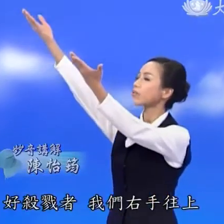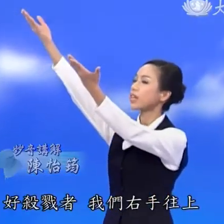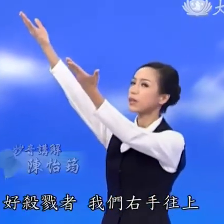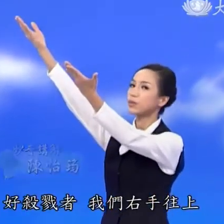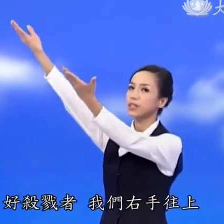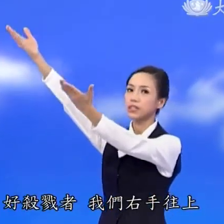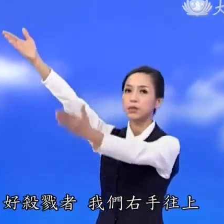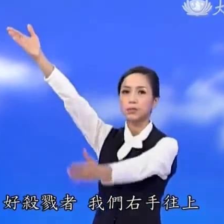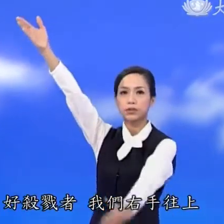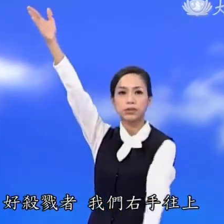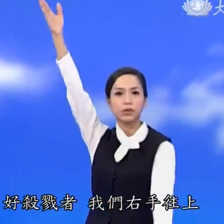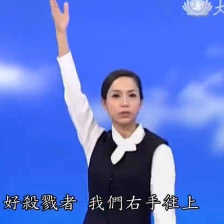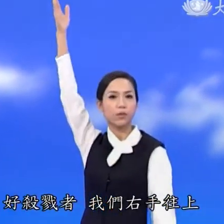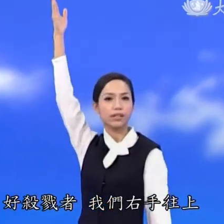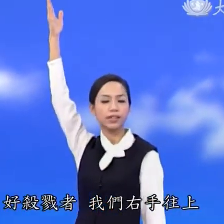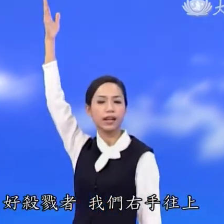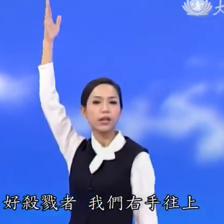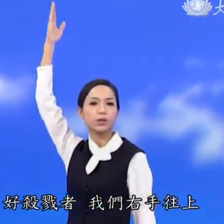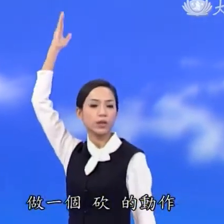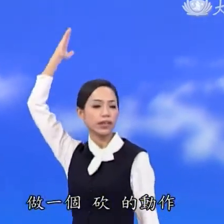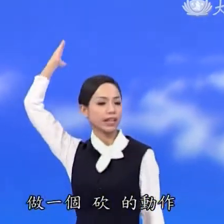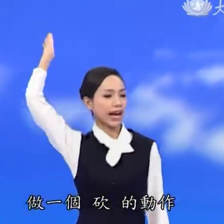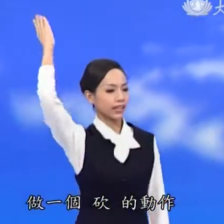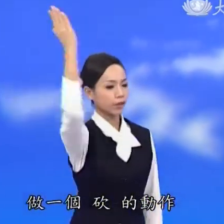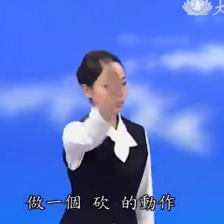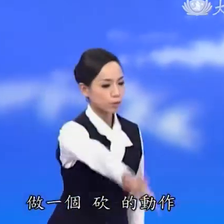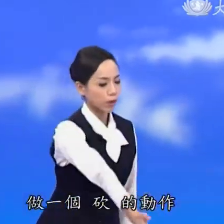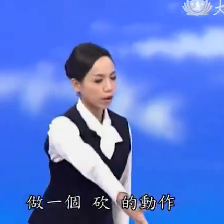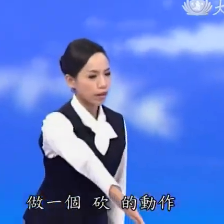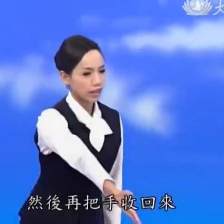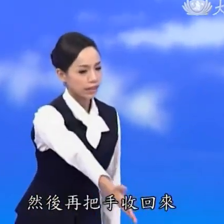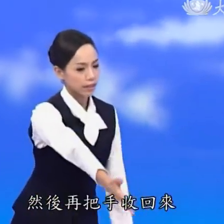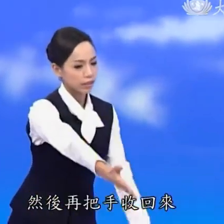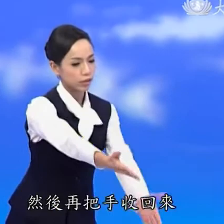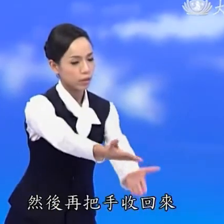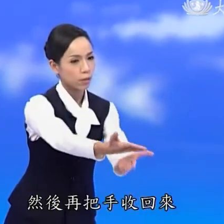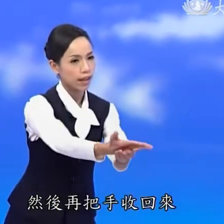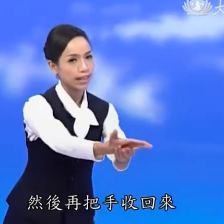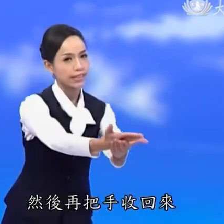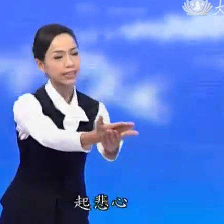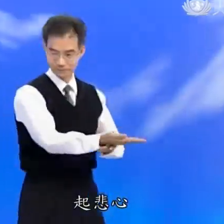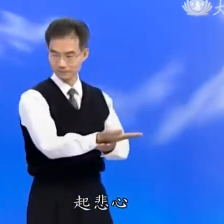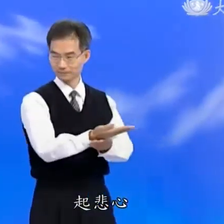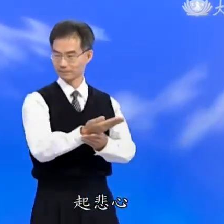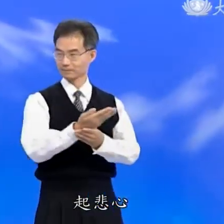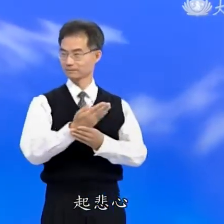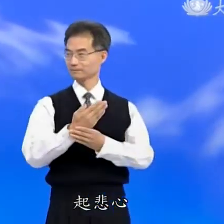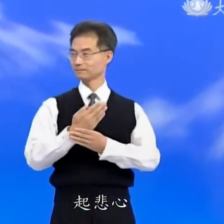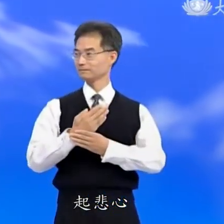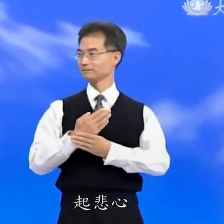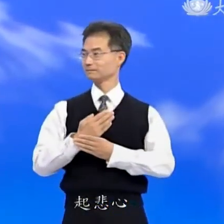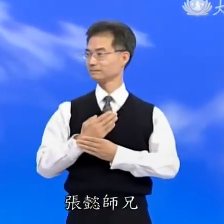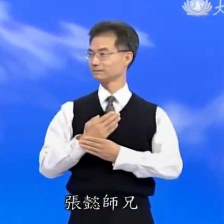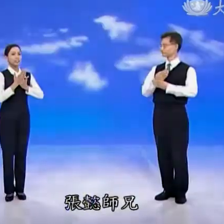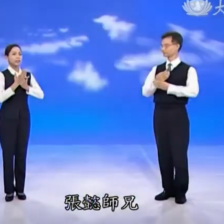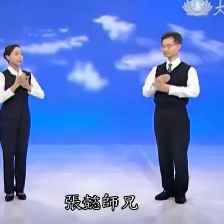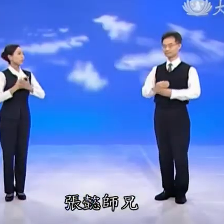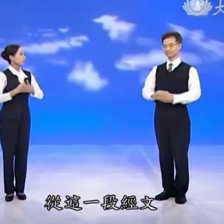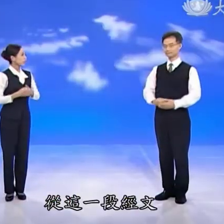好杀戮者呢，我们右手往上做一个砍的动作，然后再把手收回来起悲心。张毅师兄，从